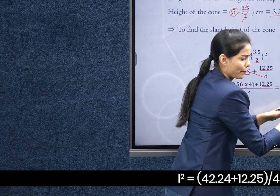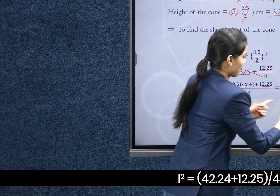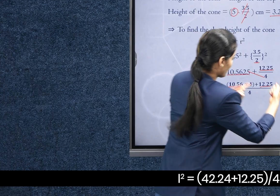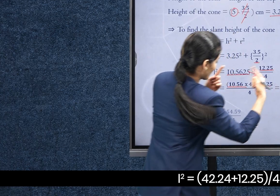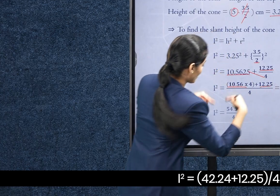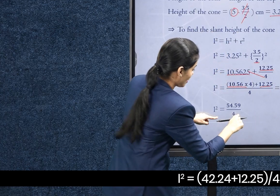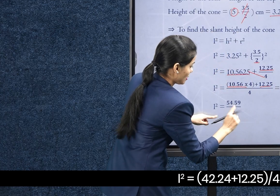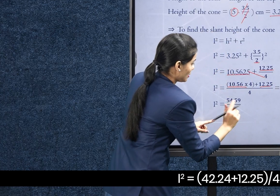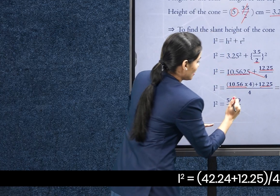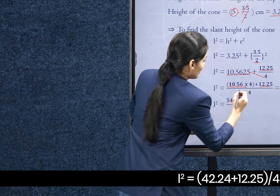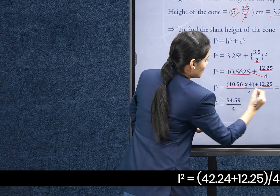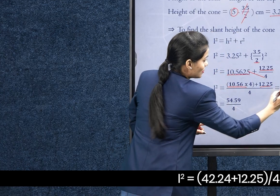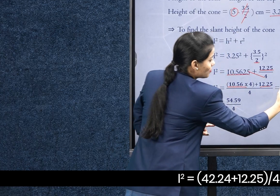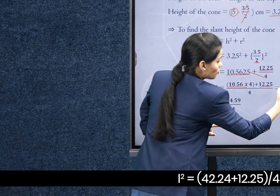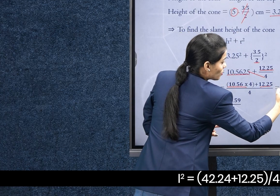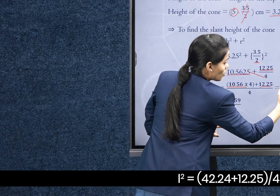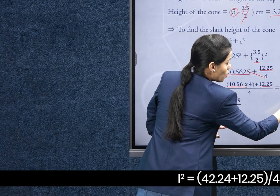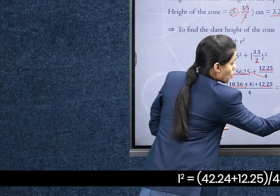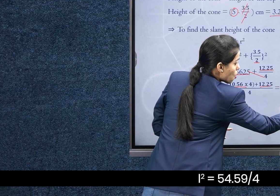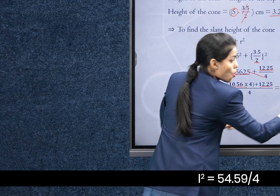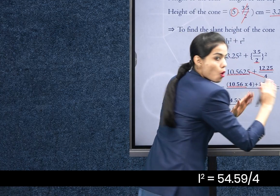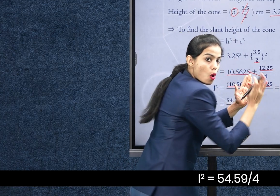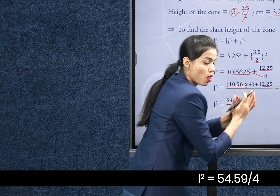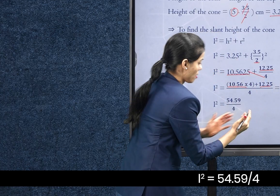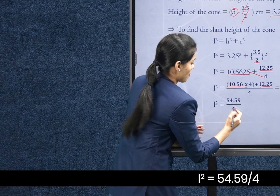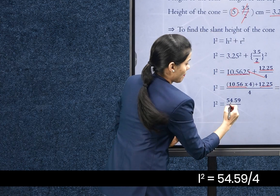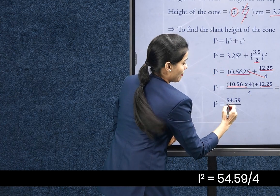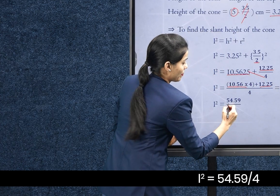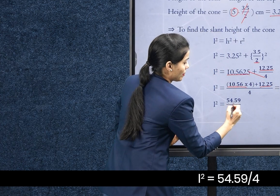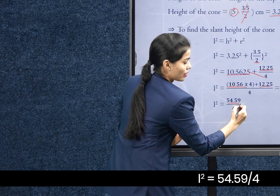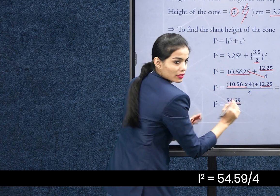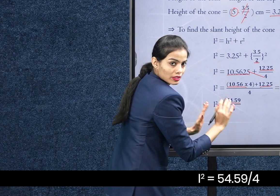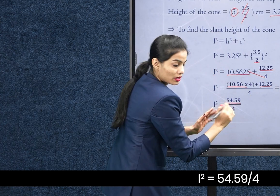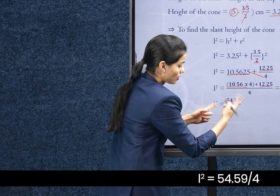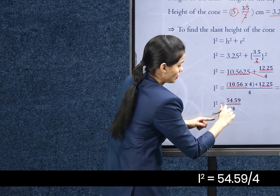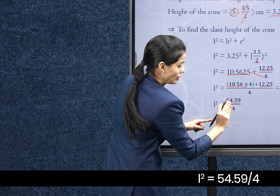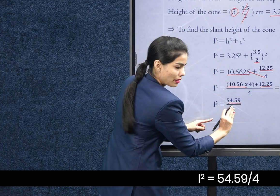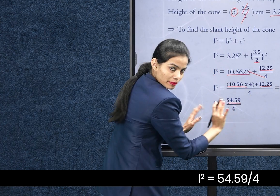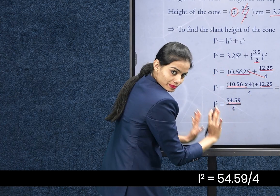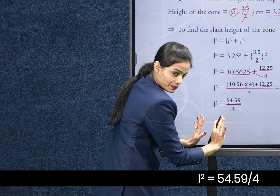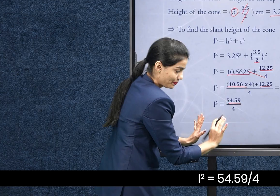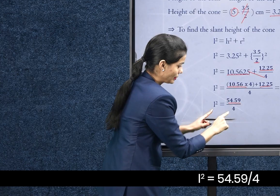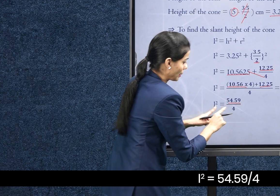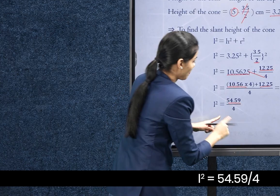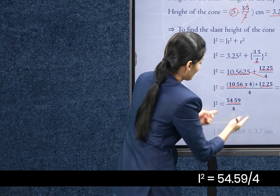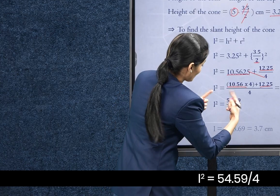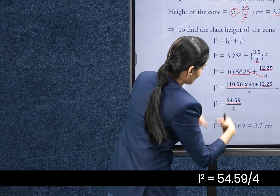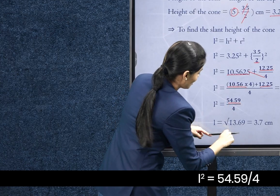12.25 कंसबंद छेद 4. L2 बरोबर 54.59 छेद 4.